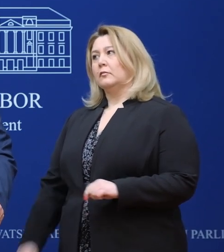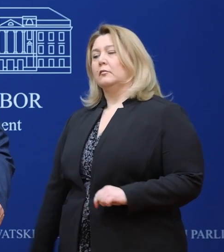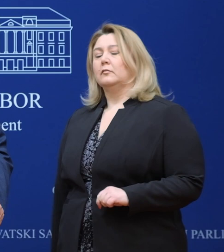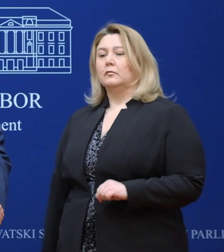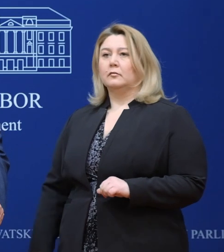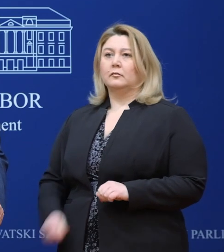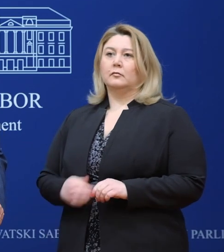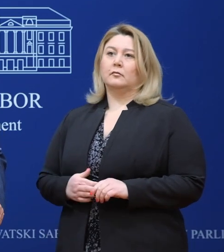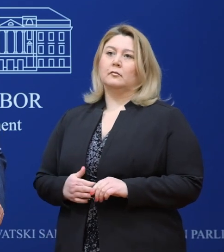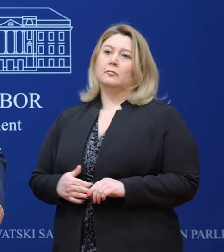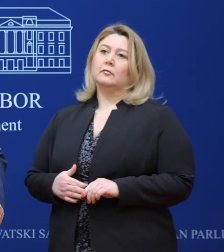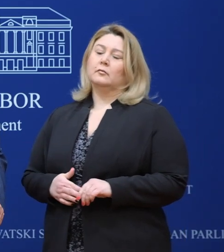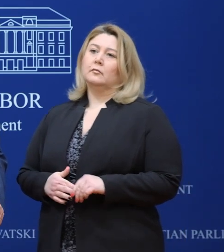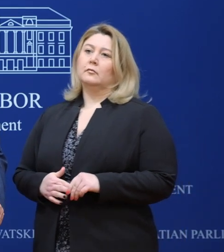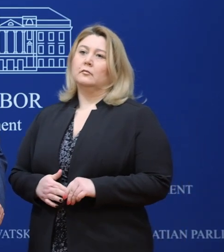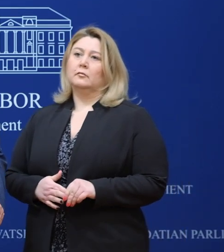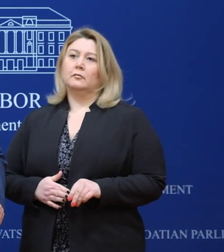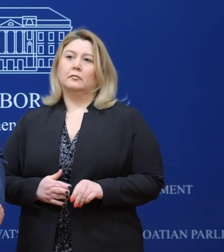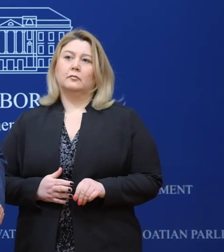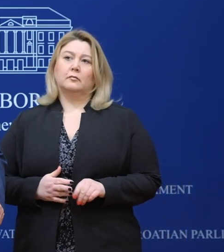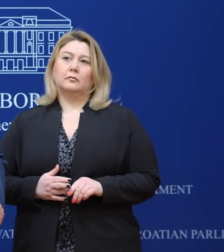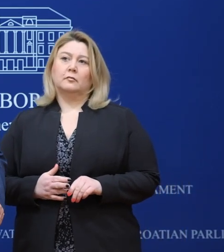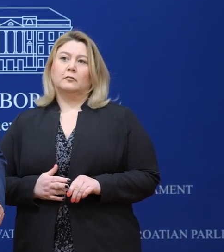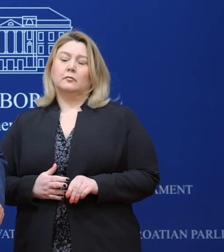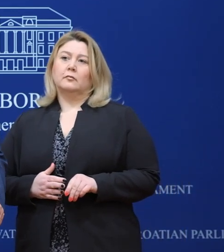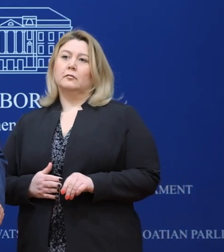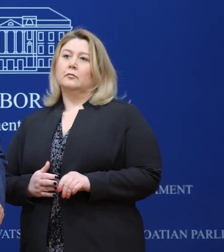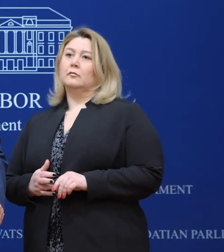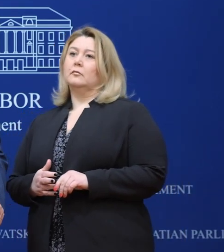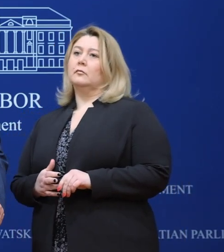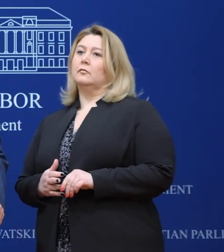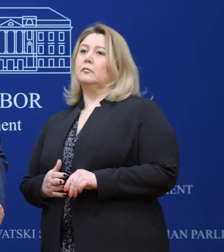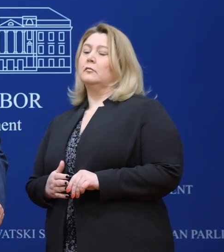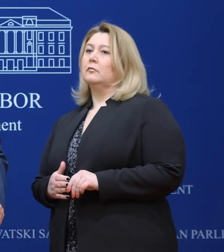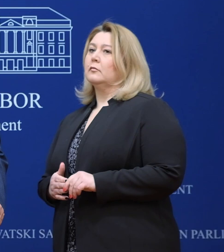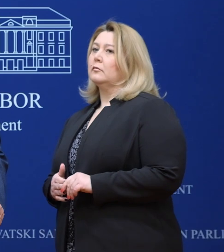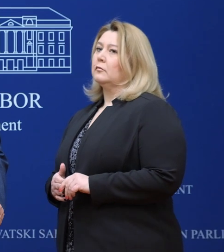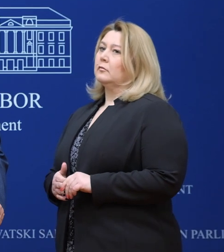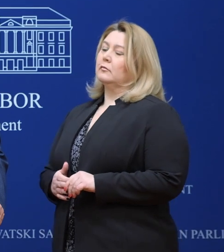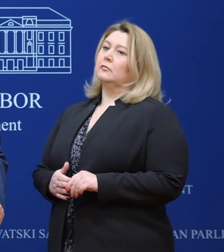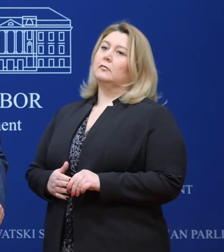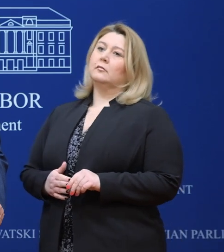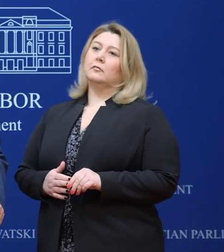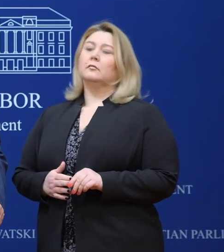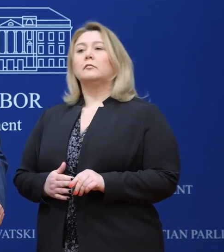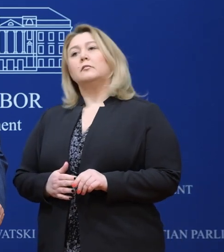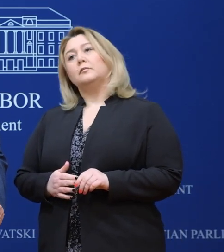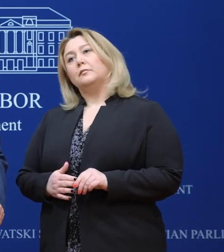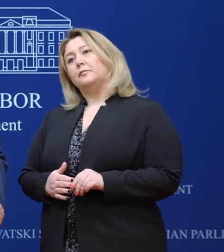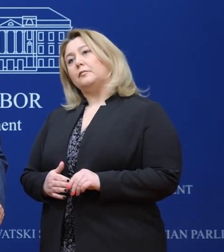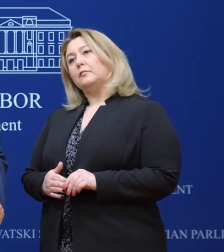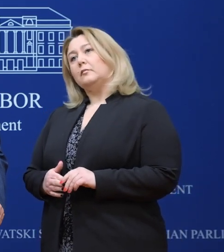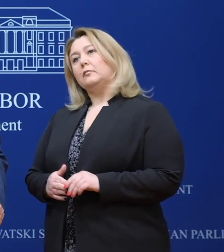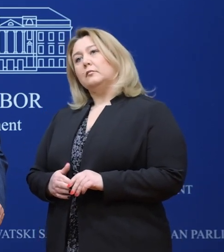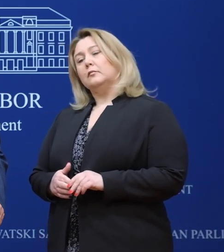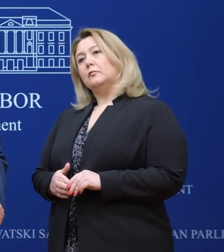događaju negdje drugdje. Recite sami da se na ovakvim točkama, dakle, prijedlozi opoziva, prijedlozi proračuna, oporba pokazuje da